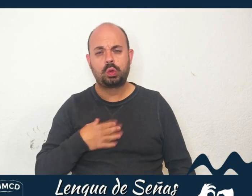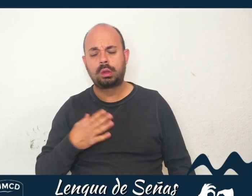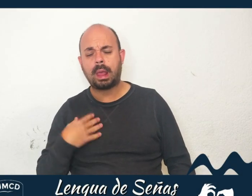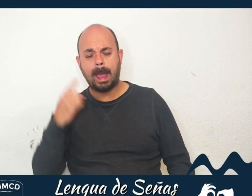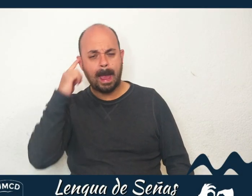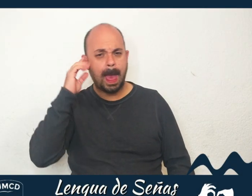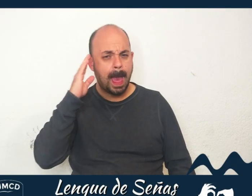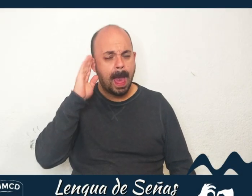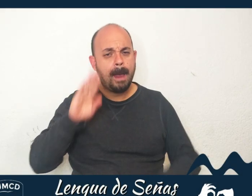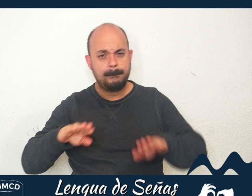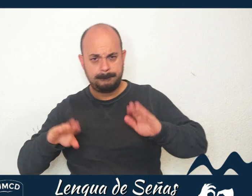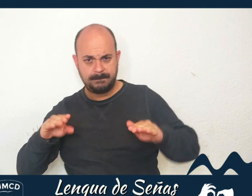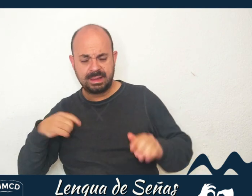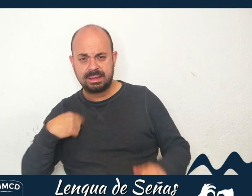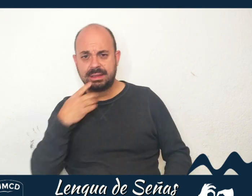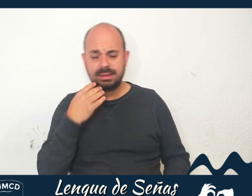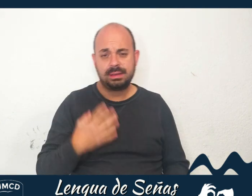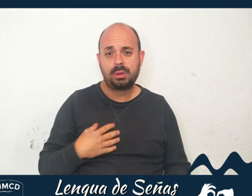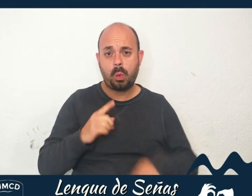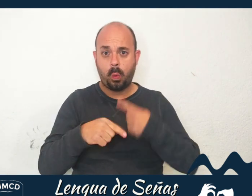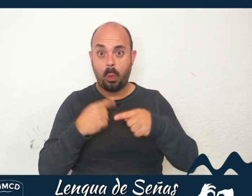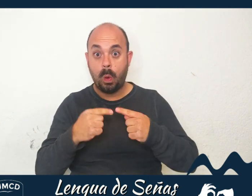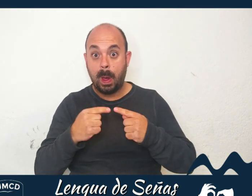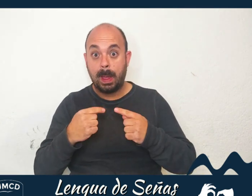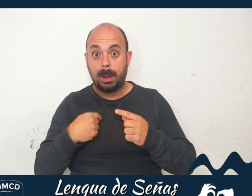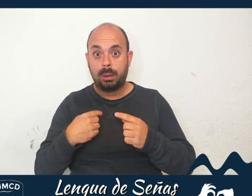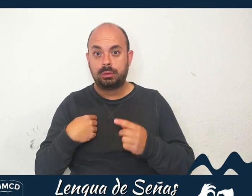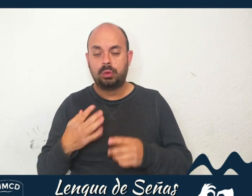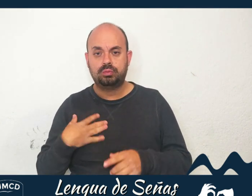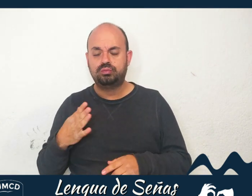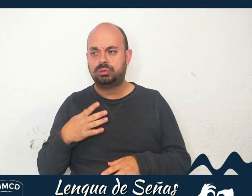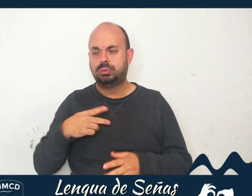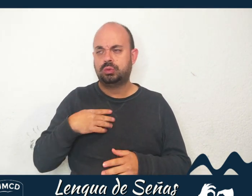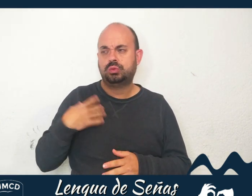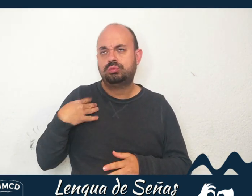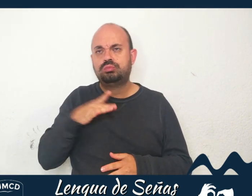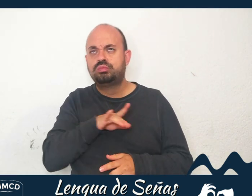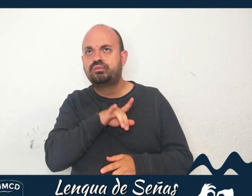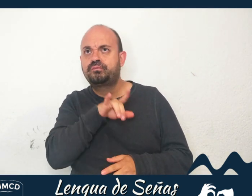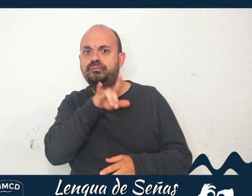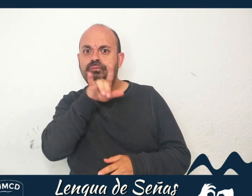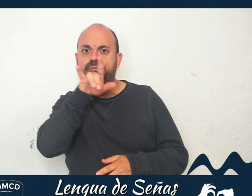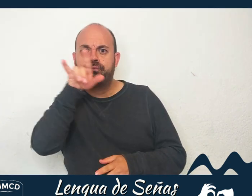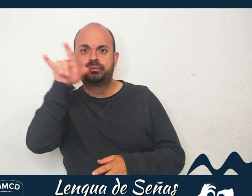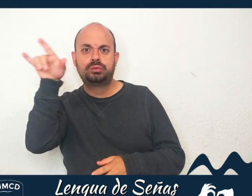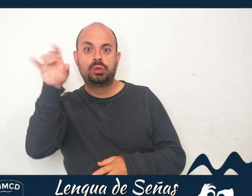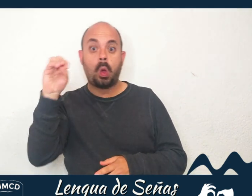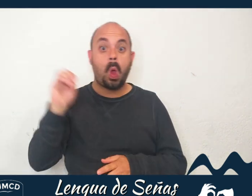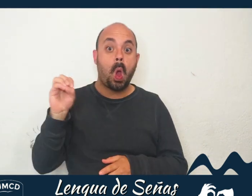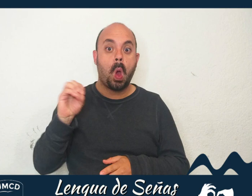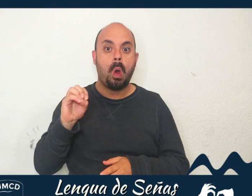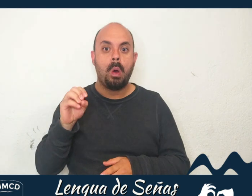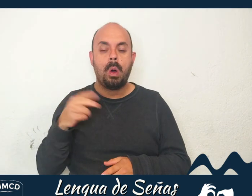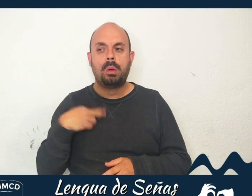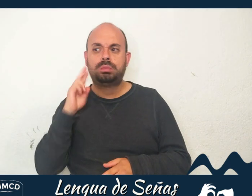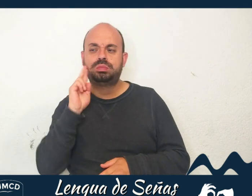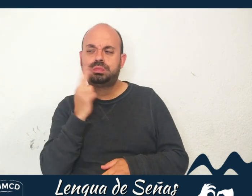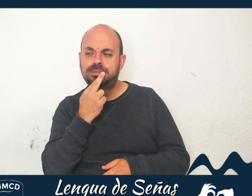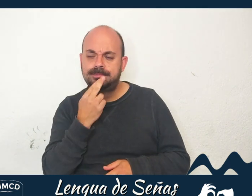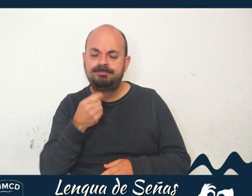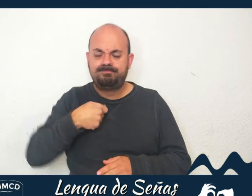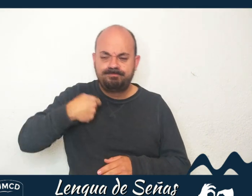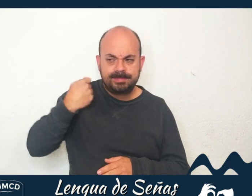Muchos de nosotros nos hemos encontrado en momentos en los que puede ser que estemos viajando, posiblemente estamos en algún